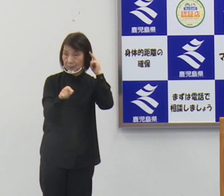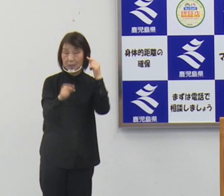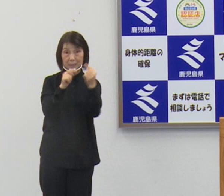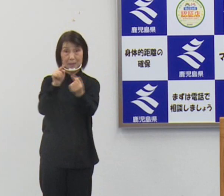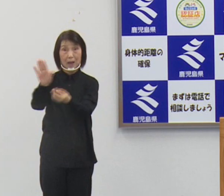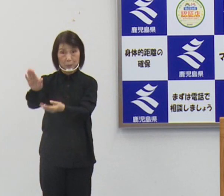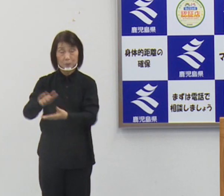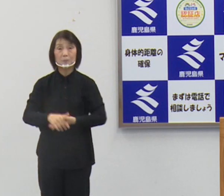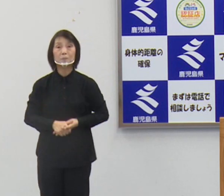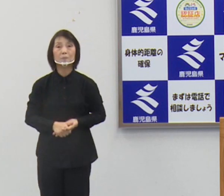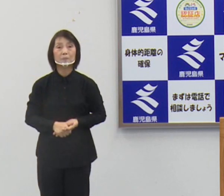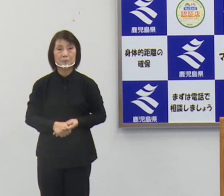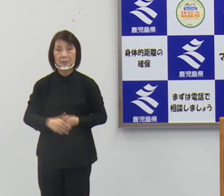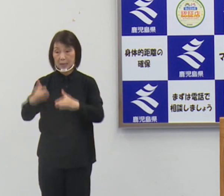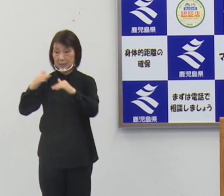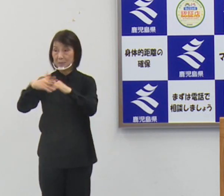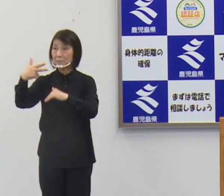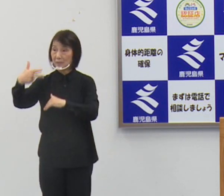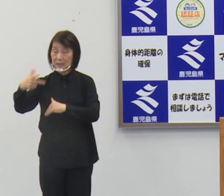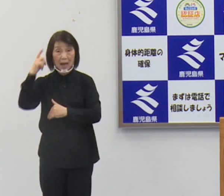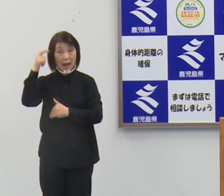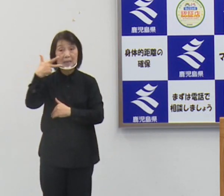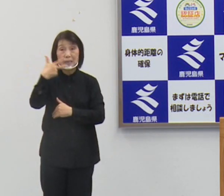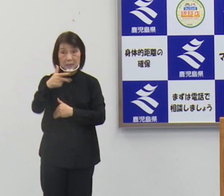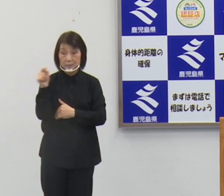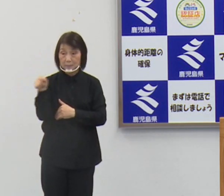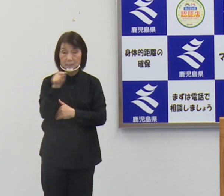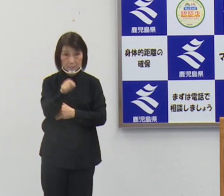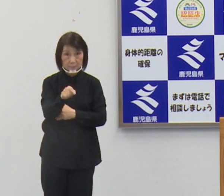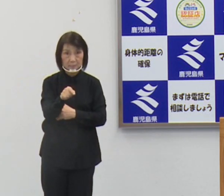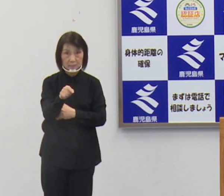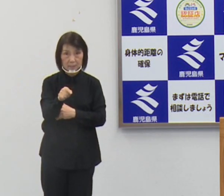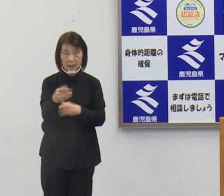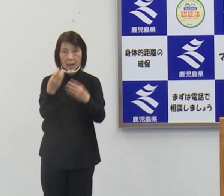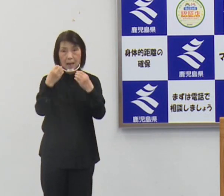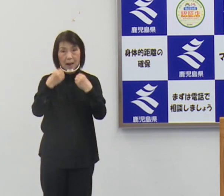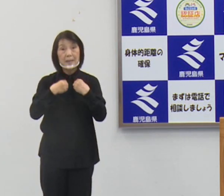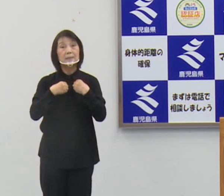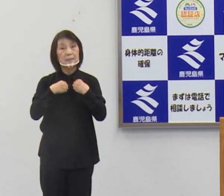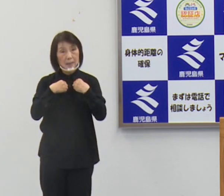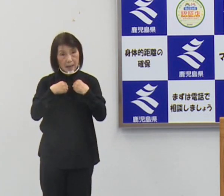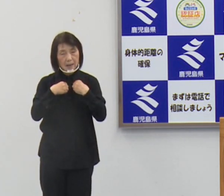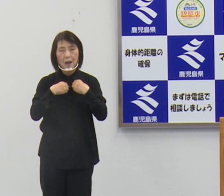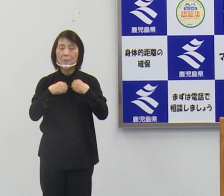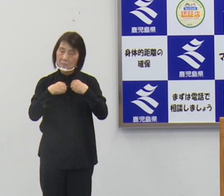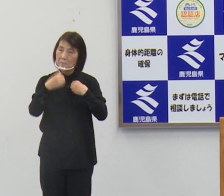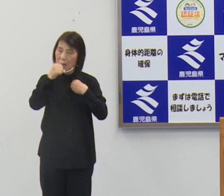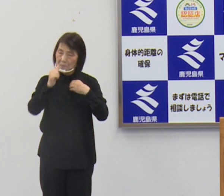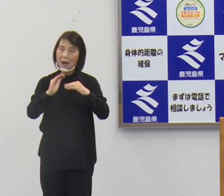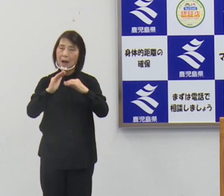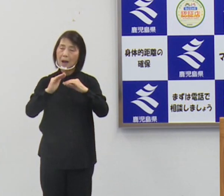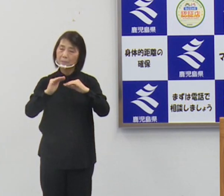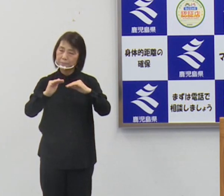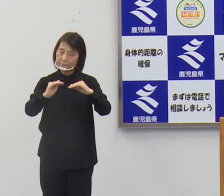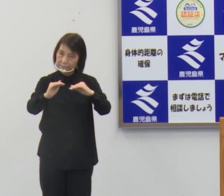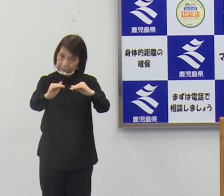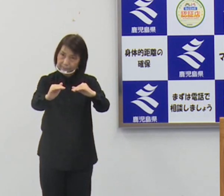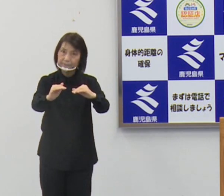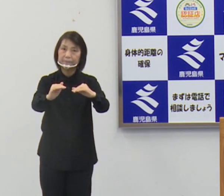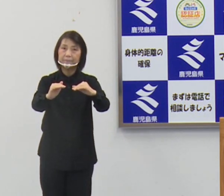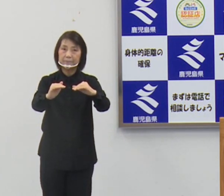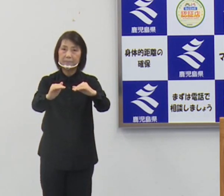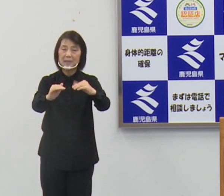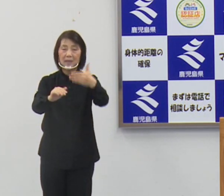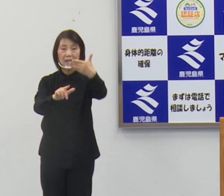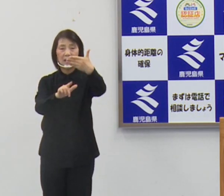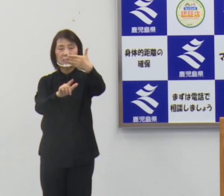りますが、霧島市と姶良市は感染が落ち着いてきたことから、